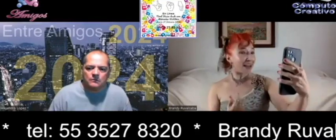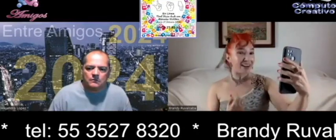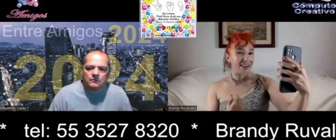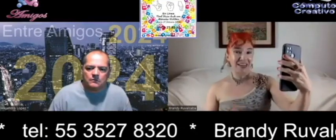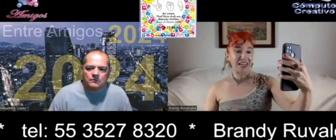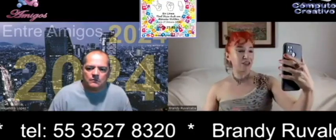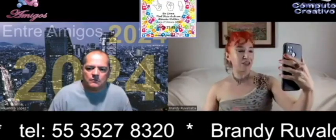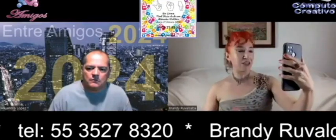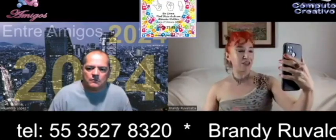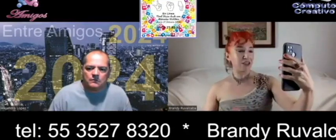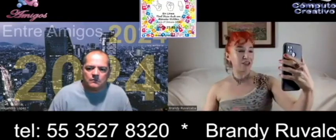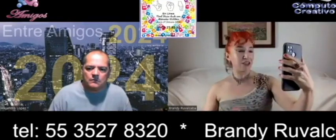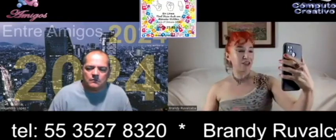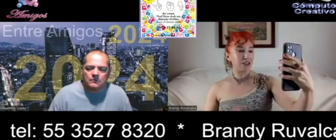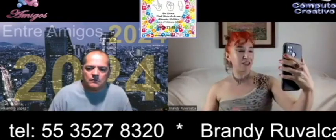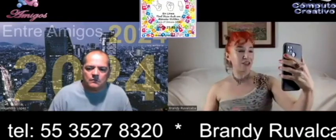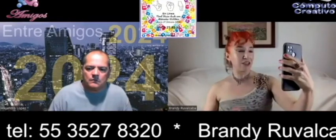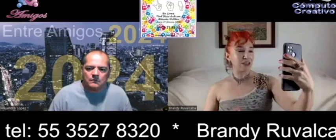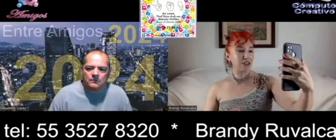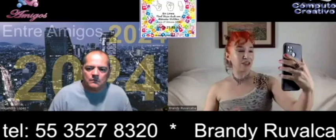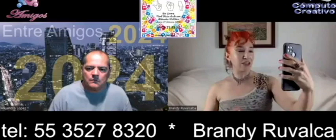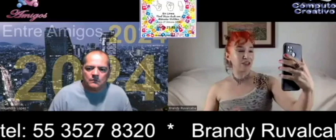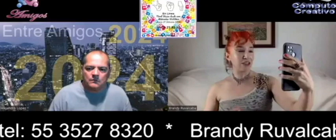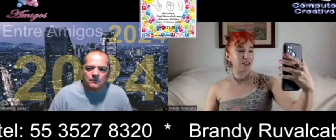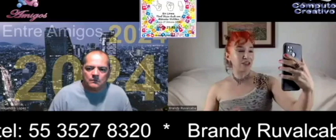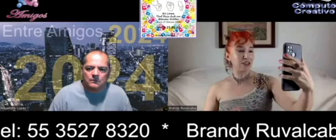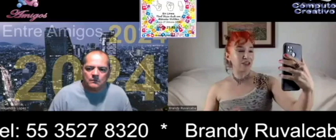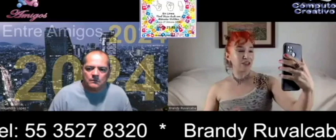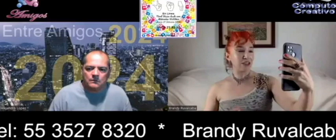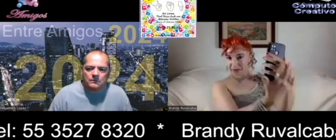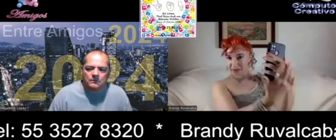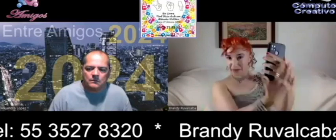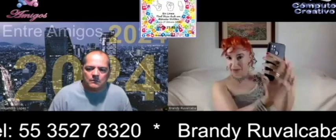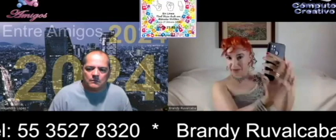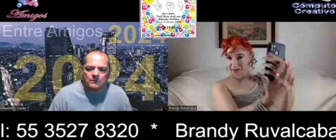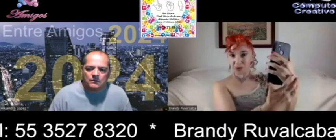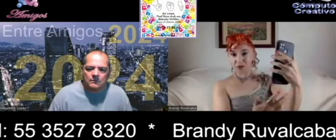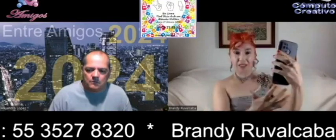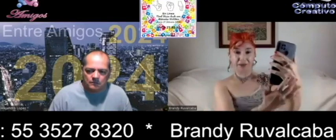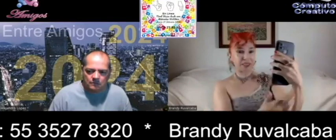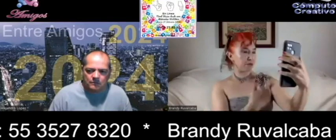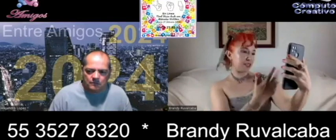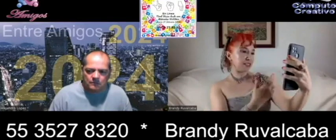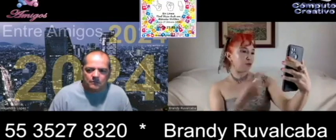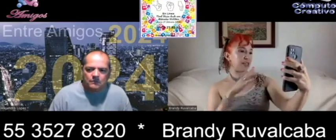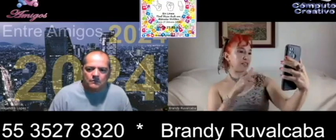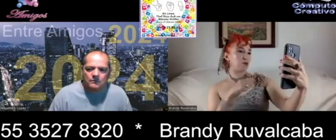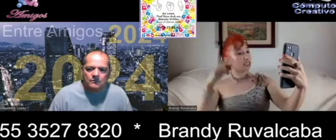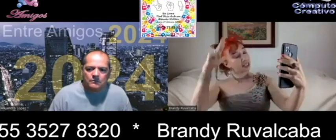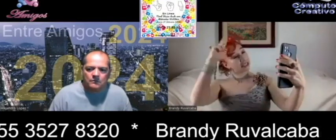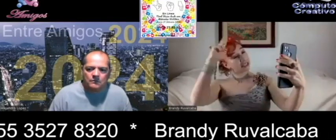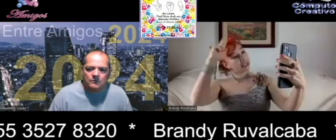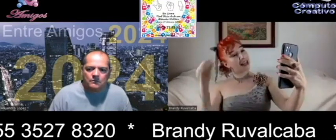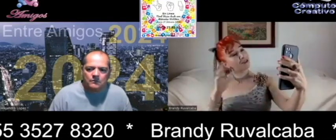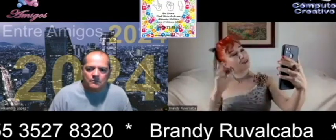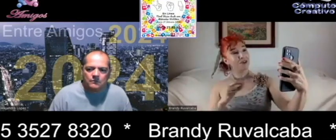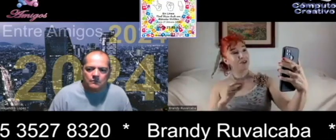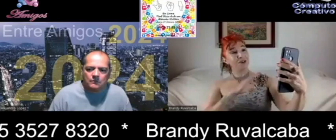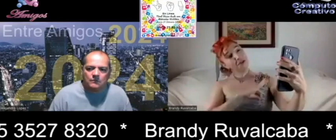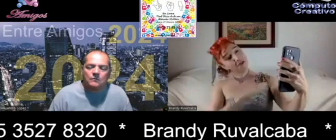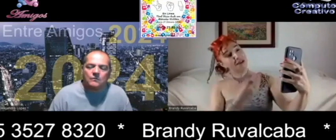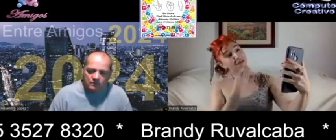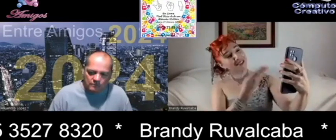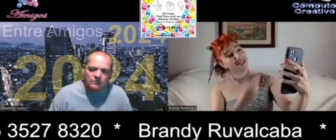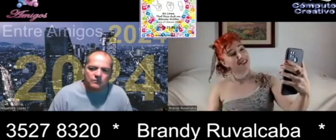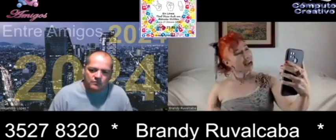celular, entonces la mano base pues tiene el celular y tú estás hablando, ¿no? Con